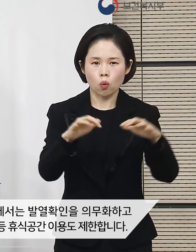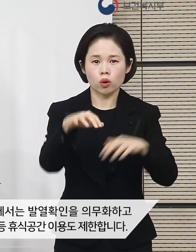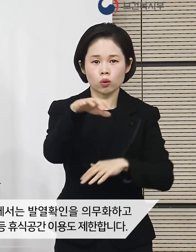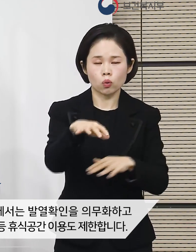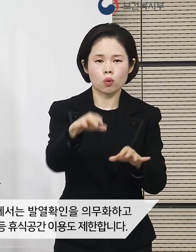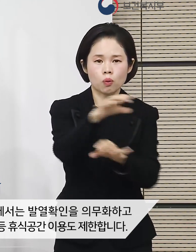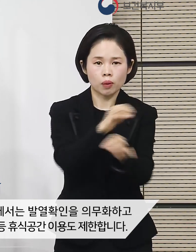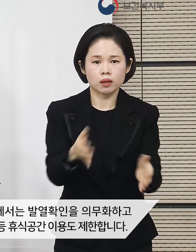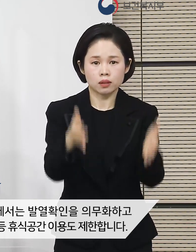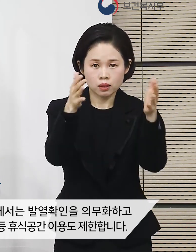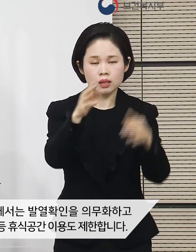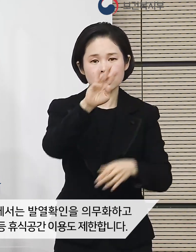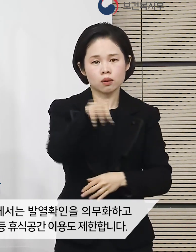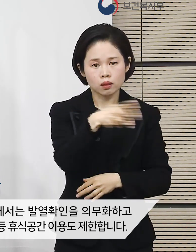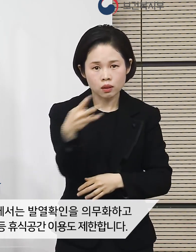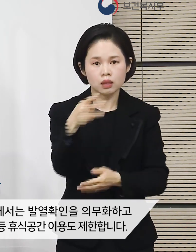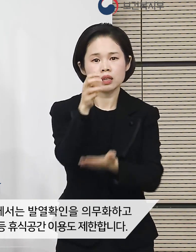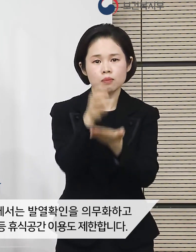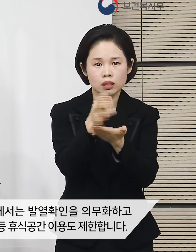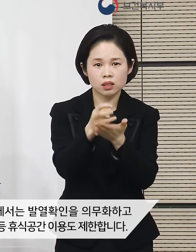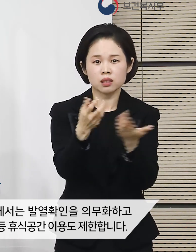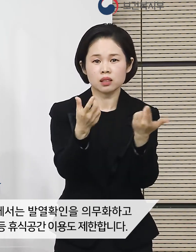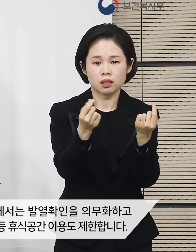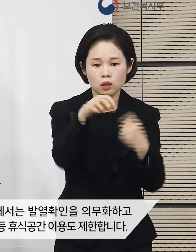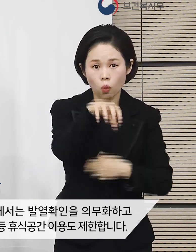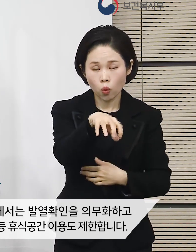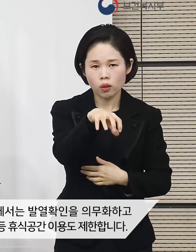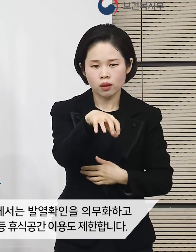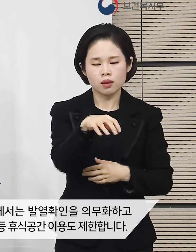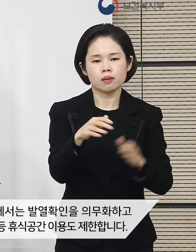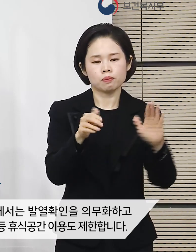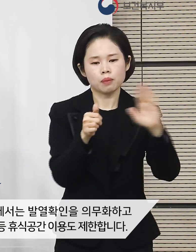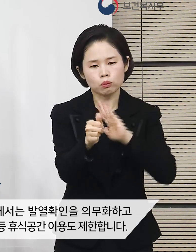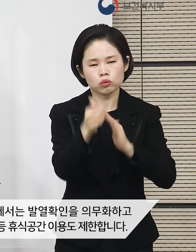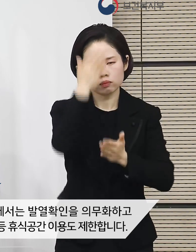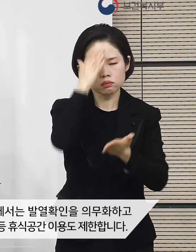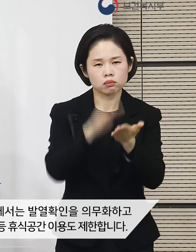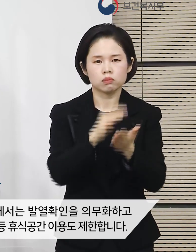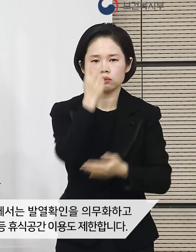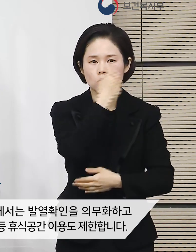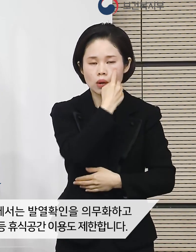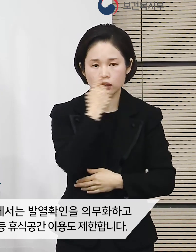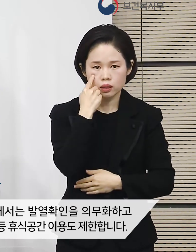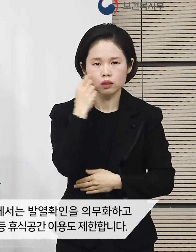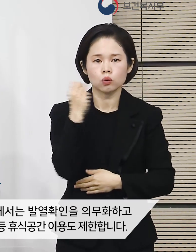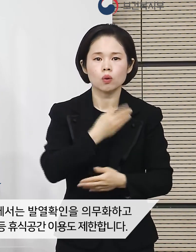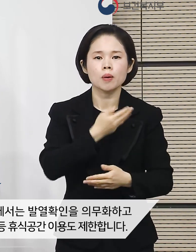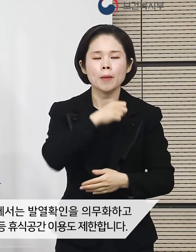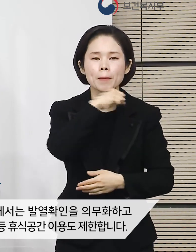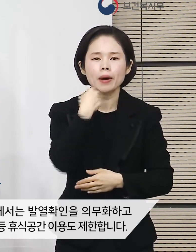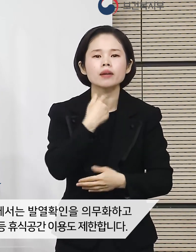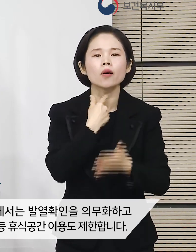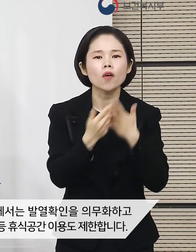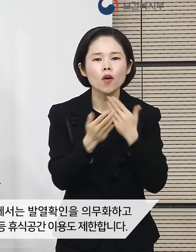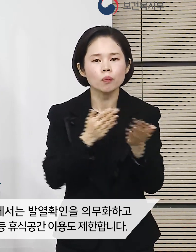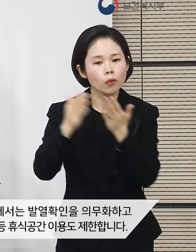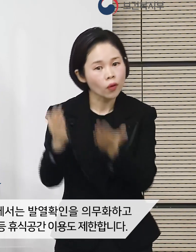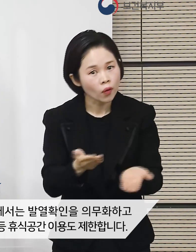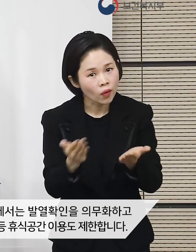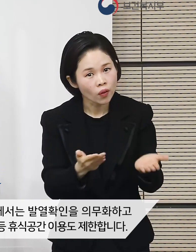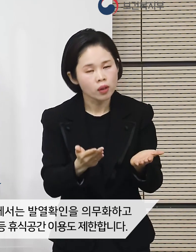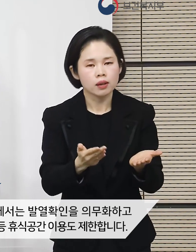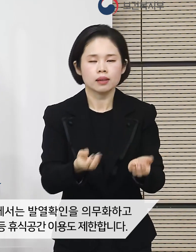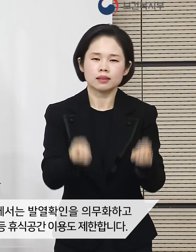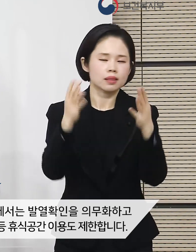연말연시에 이용객이 밀집하는 백화점, 대형 마트에서는 발열 확인을 의무화하고 시식코너